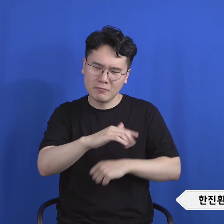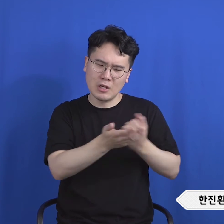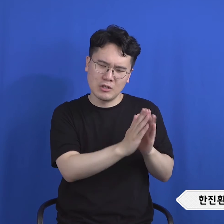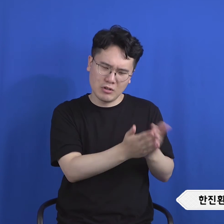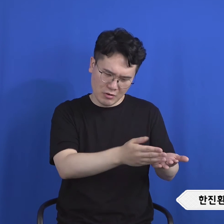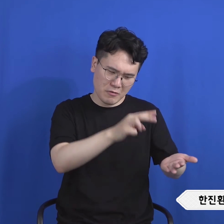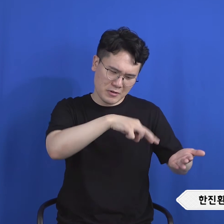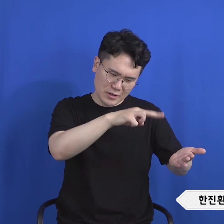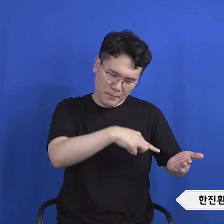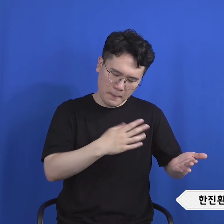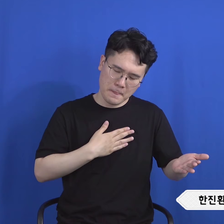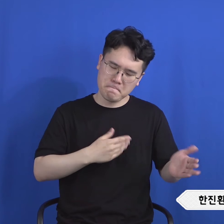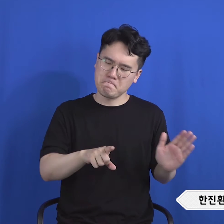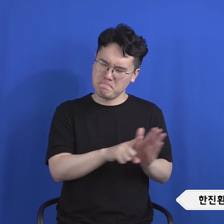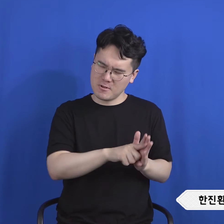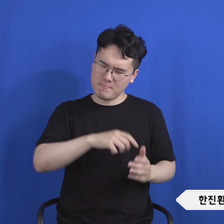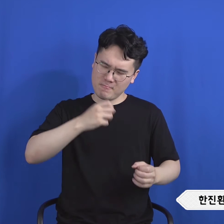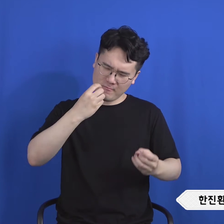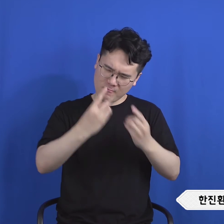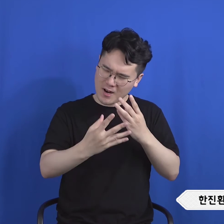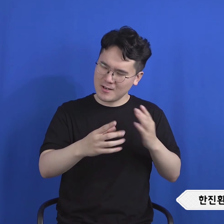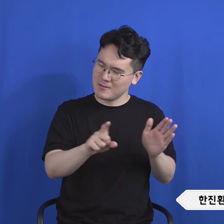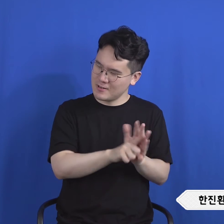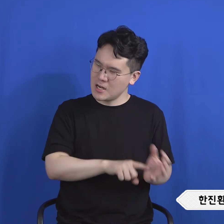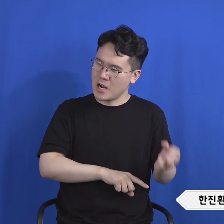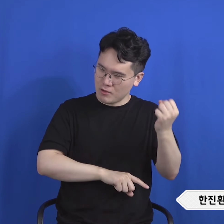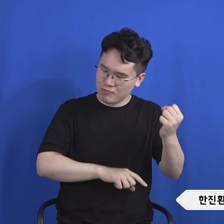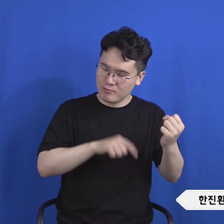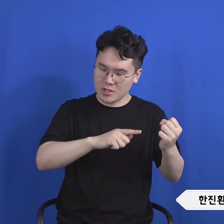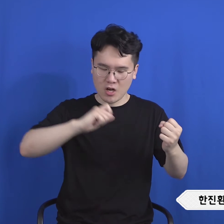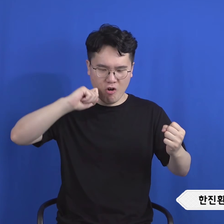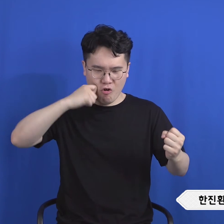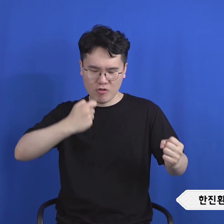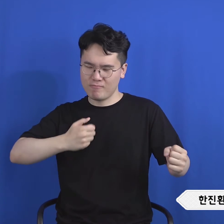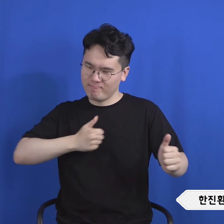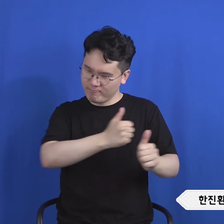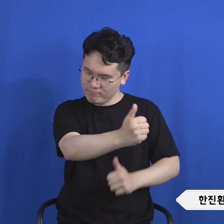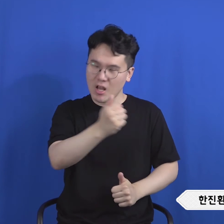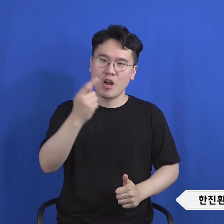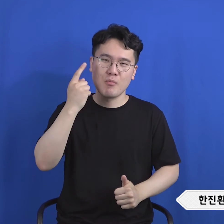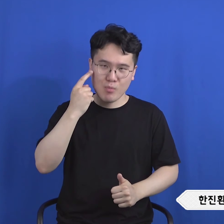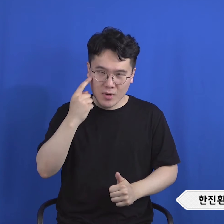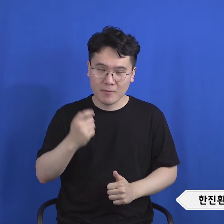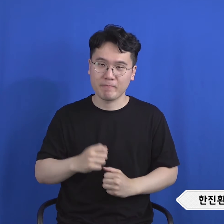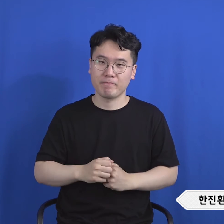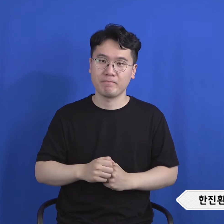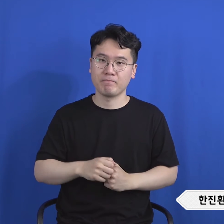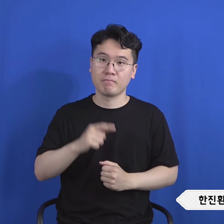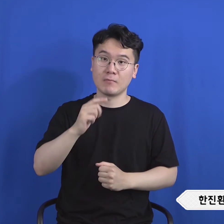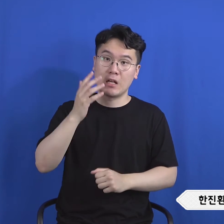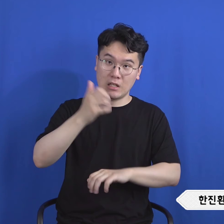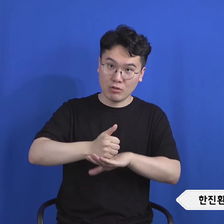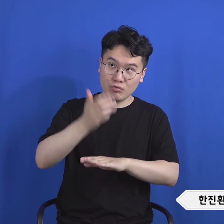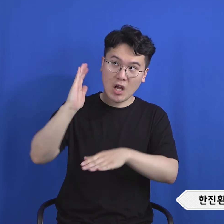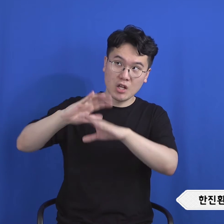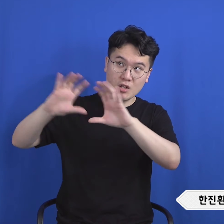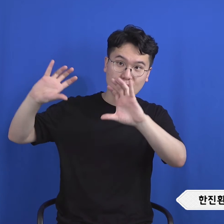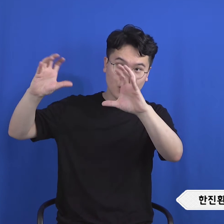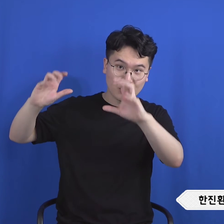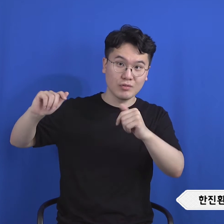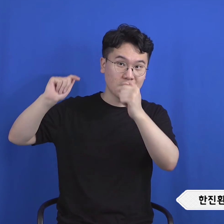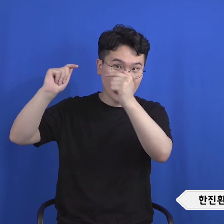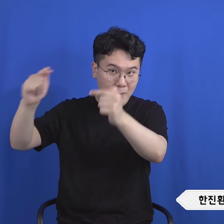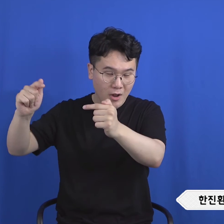어려움을 한번 견뎌보겠습니다. 훗날에 천국에 가면 이 힘들었던 날들마저도 소중한